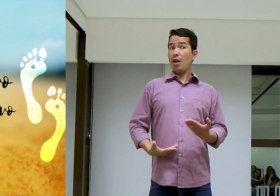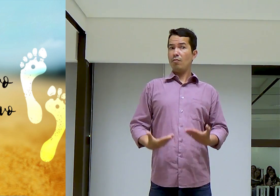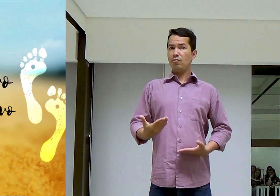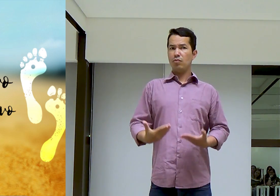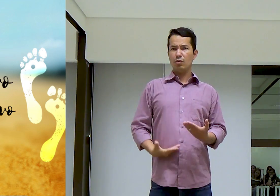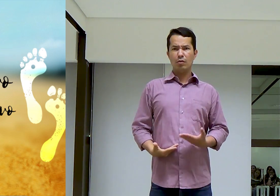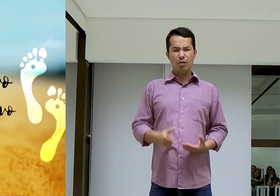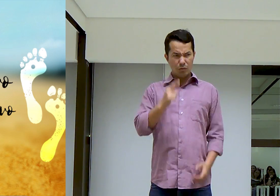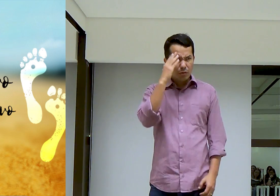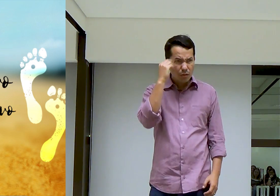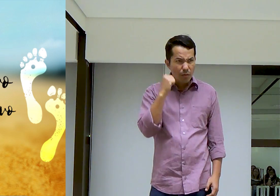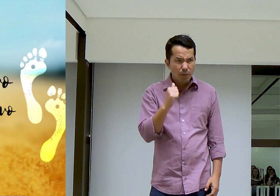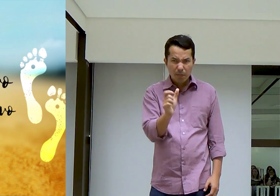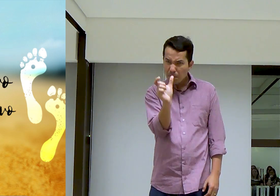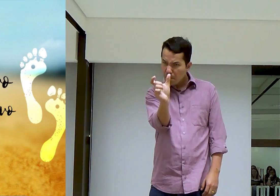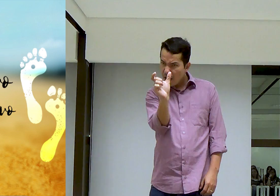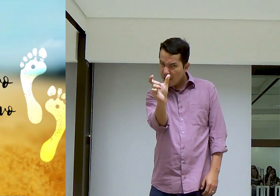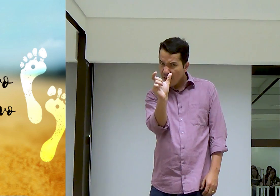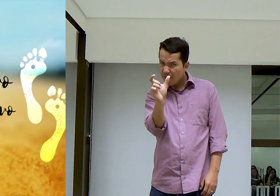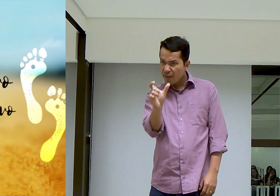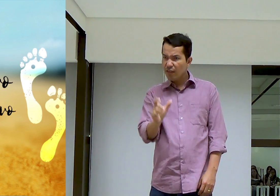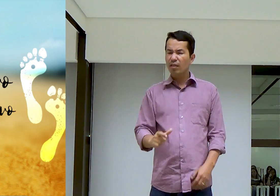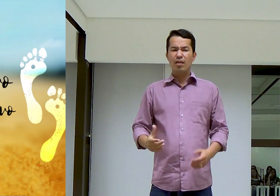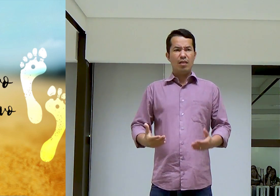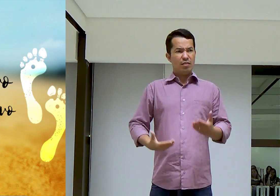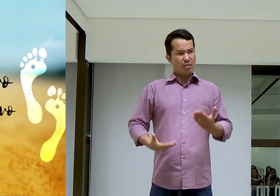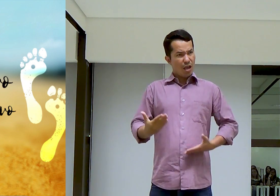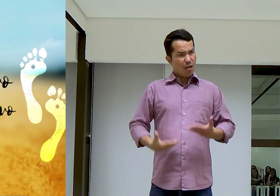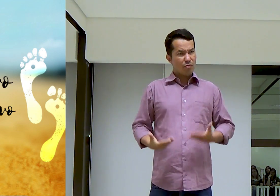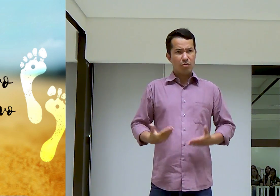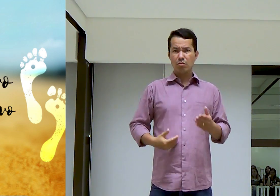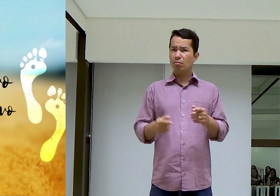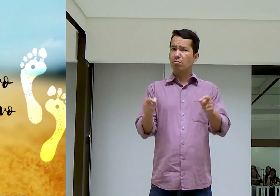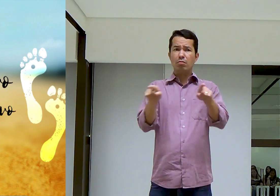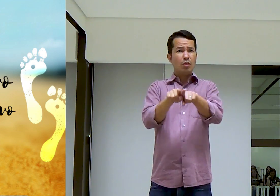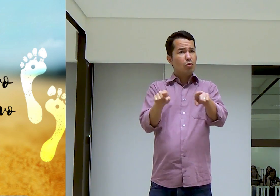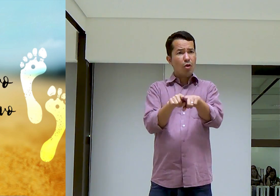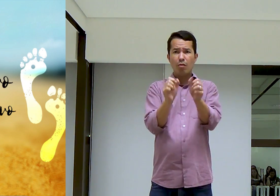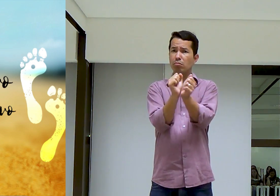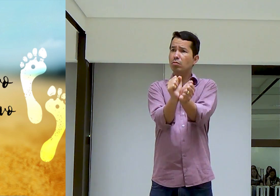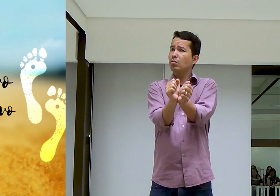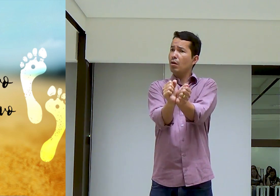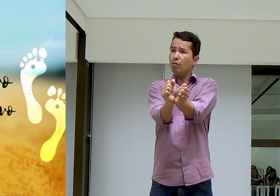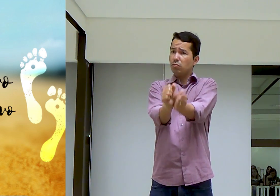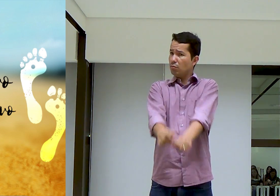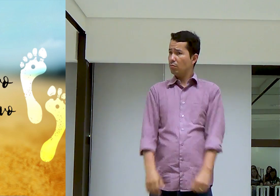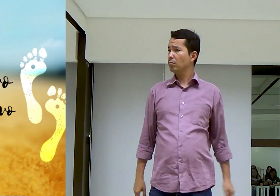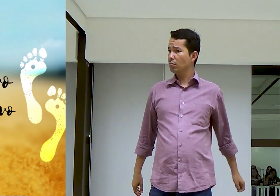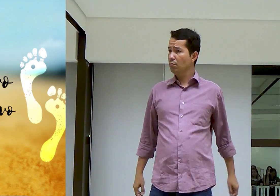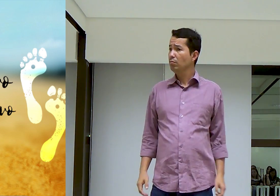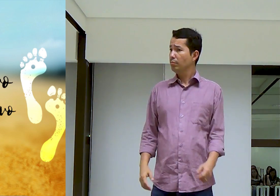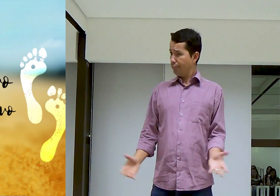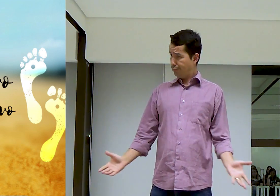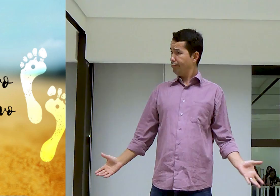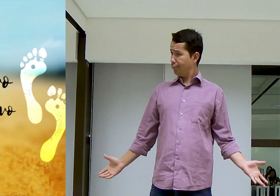servo. Paulo, servo. Sabe essa palavra, servo? Ela também significa